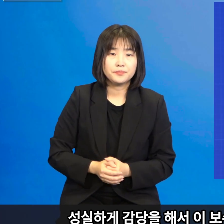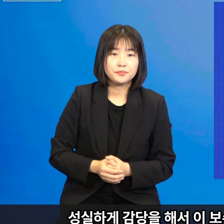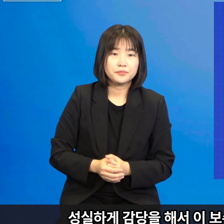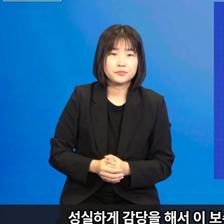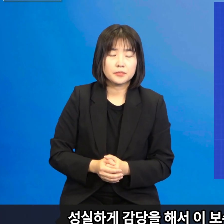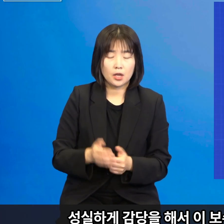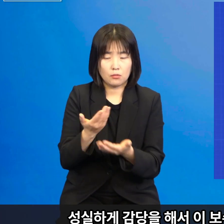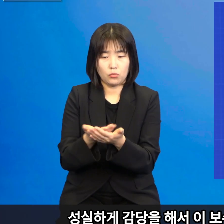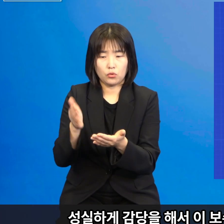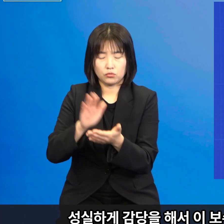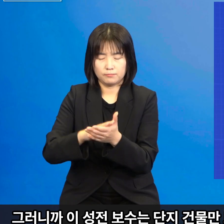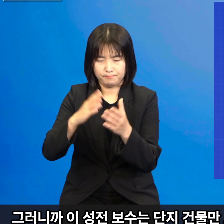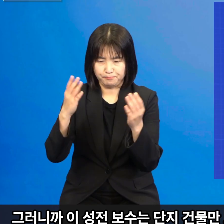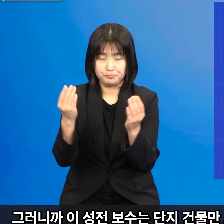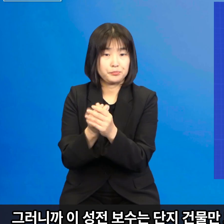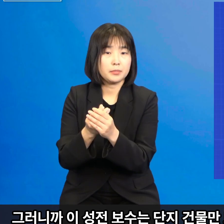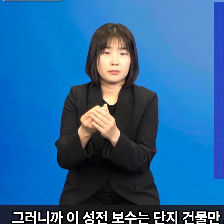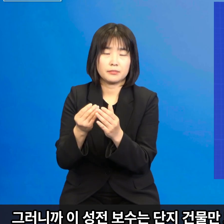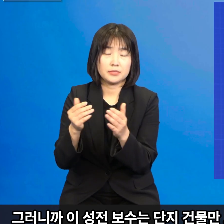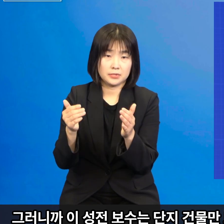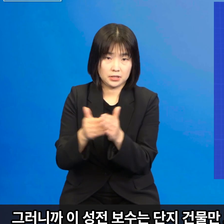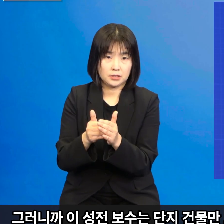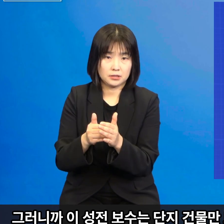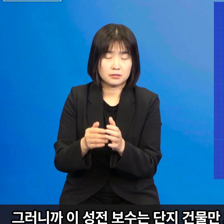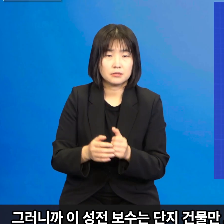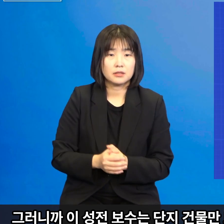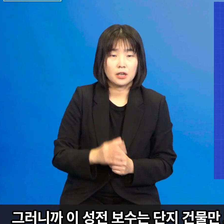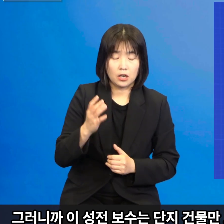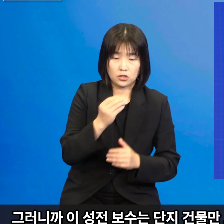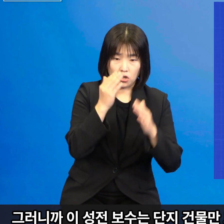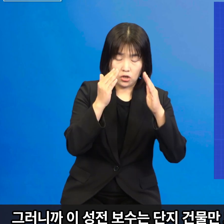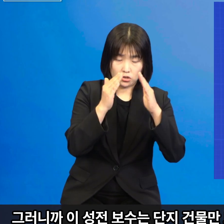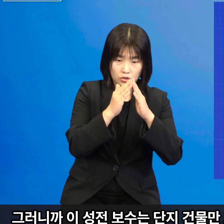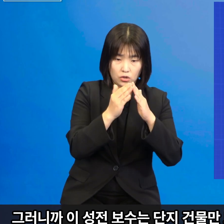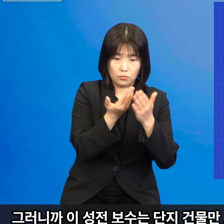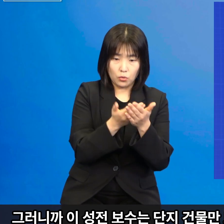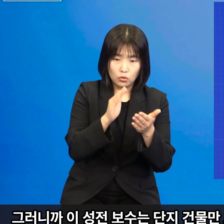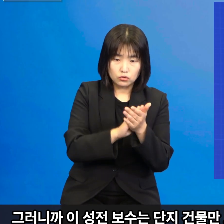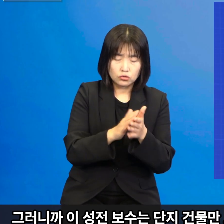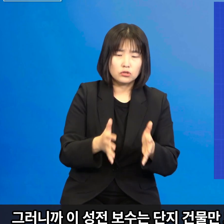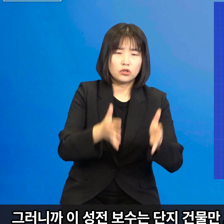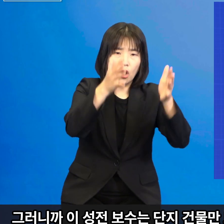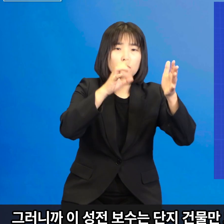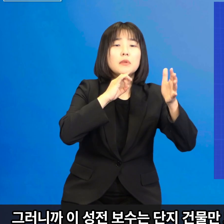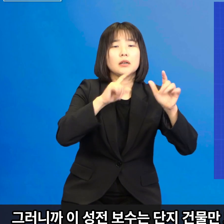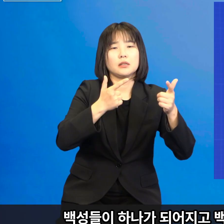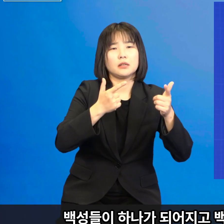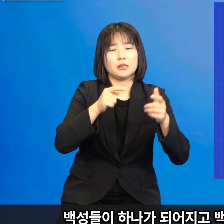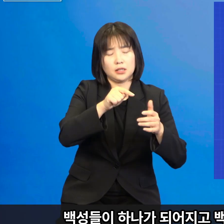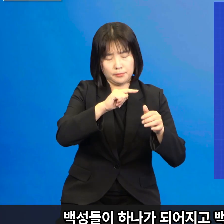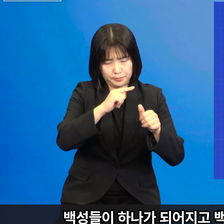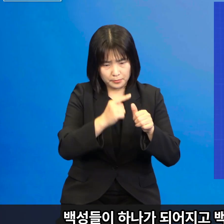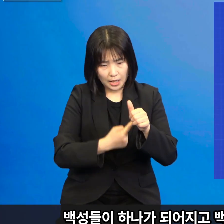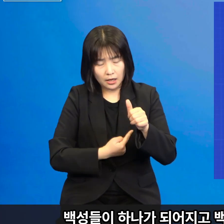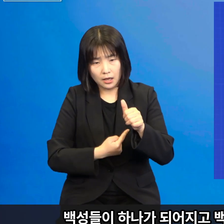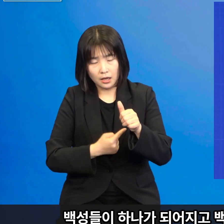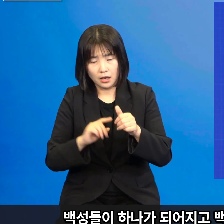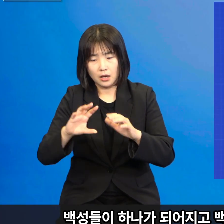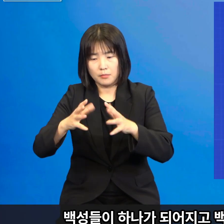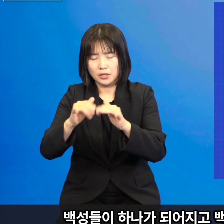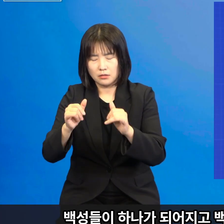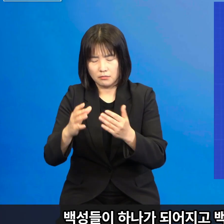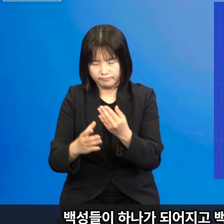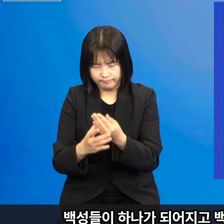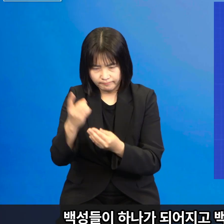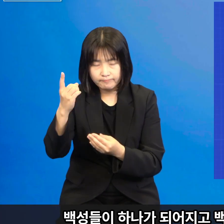보수가 이루어지게 되는 거예요. 그러니까 이 성전 보수는 단지 건물만 보수하는 것이 아니라 이렇게 함으로써 백성들이 하나가 되어지고